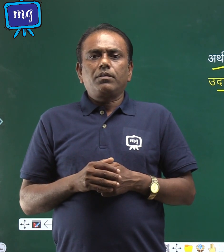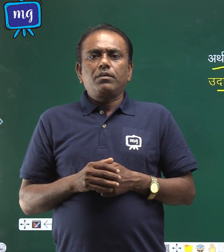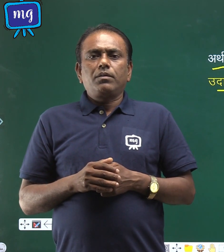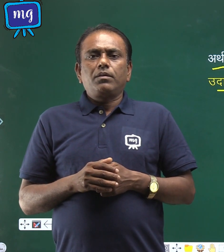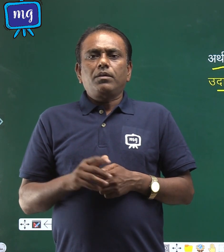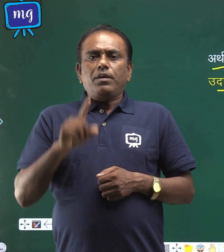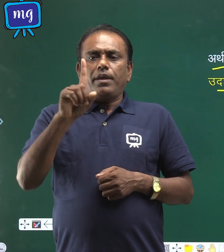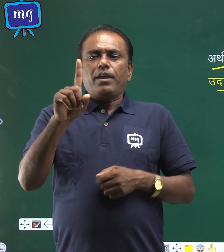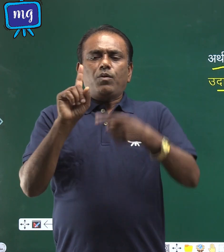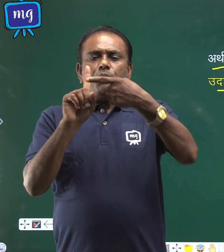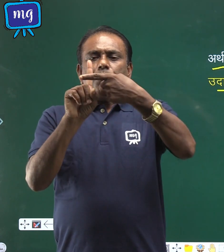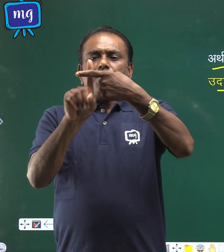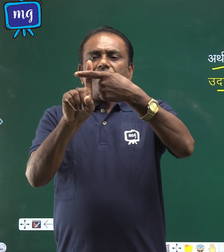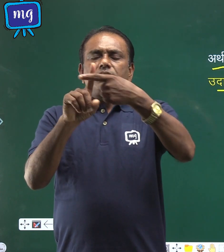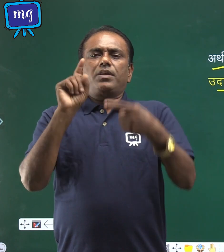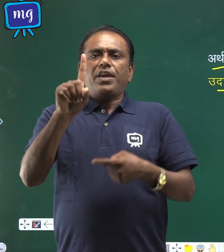1 प्लस 1